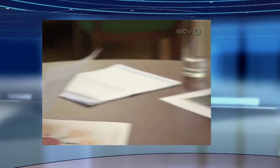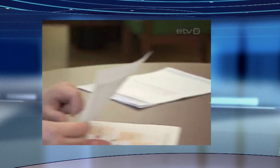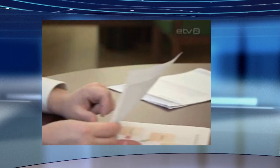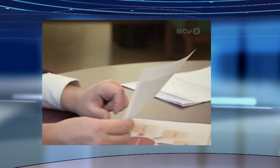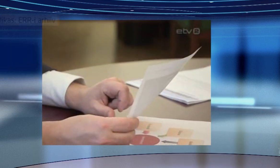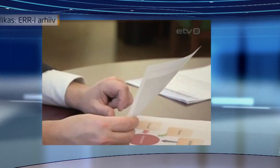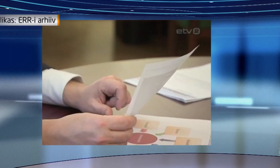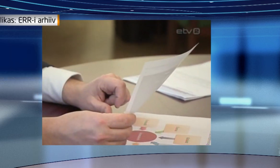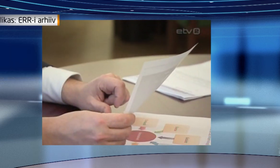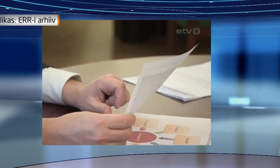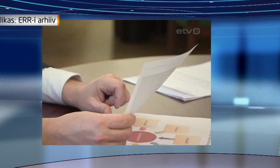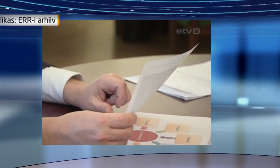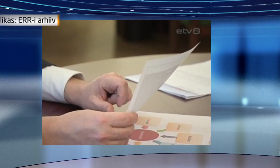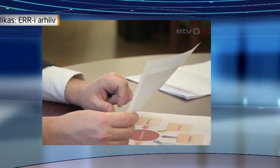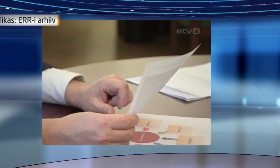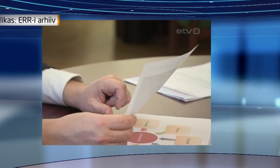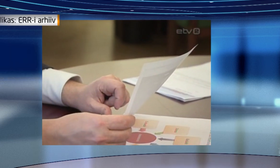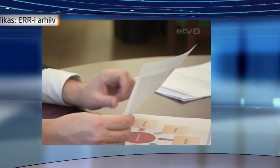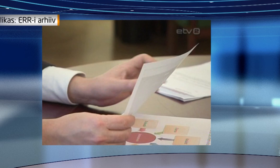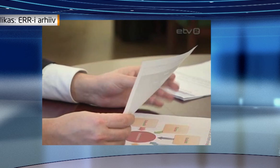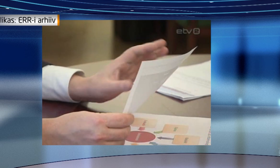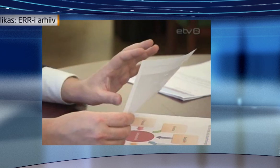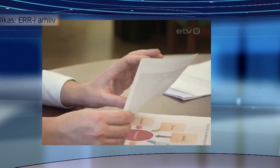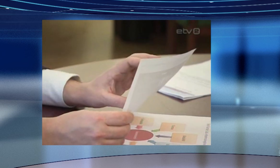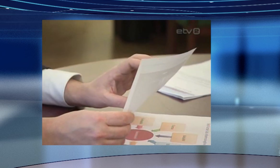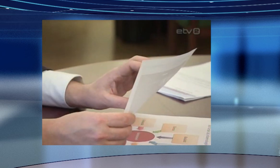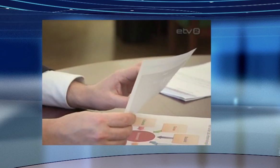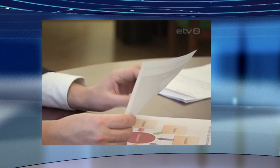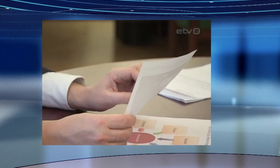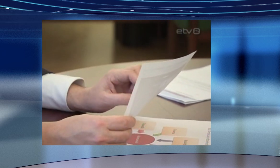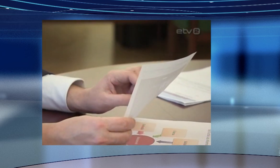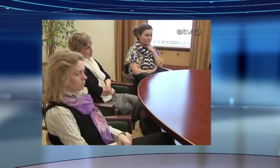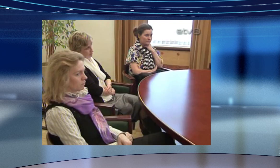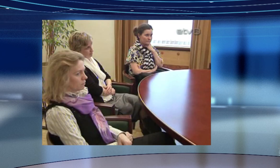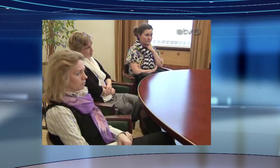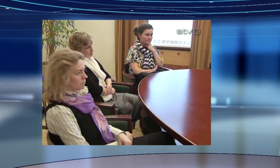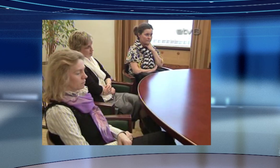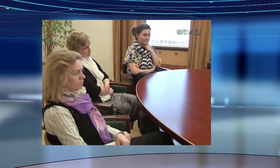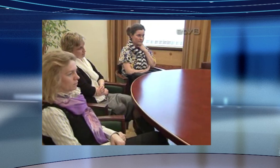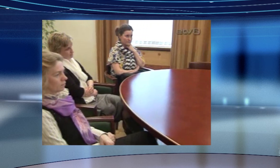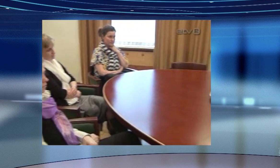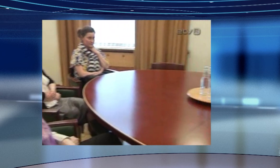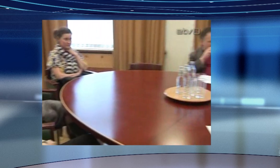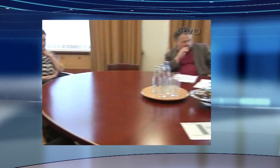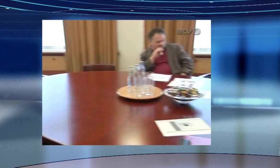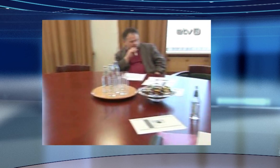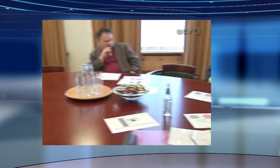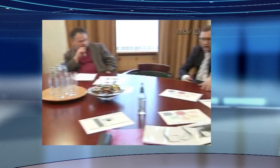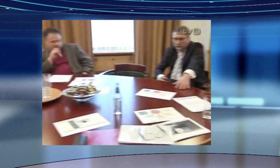nüüd kõikime tahakene. Ja, aga mida te tahate viipekeelde panna? Et ideaalne lahendus oleks see, et te